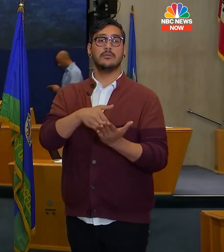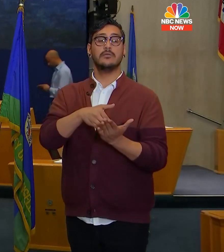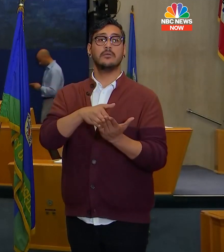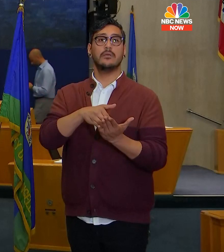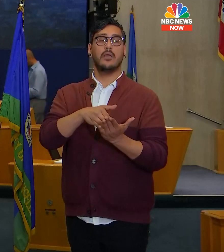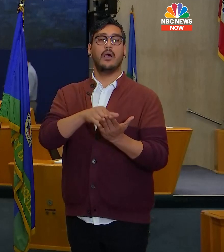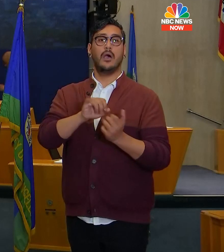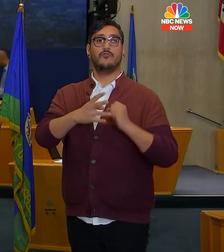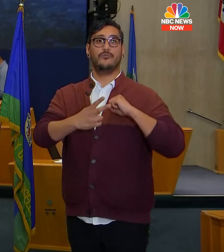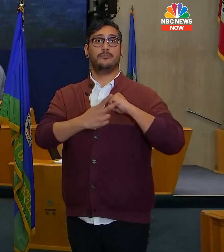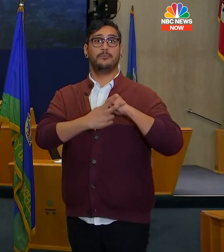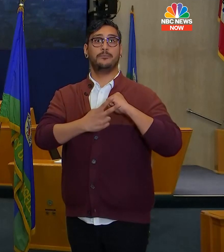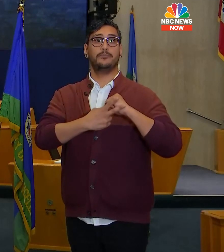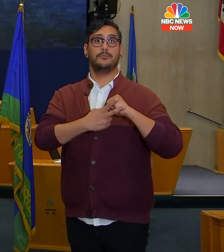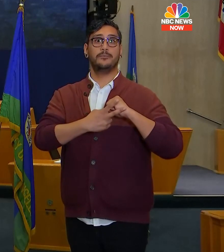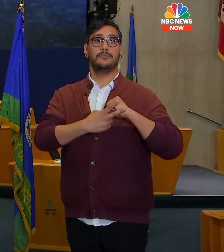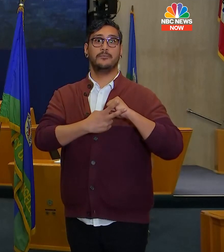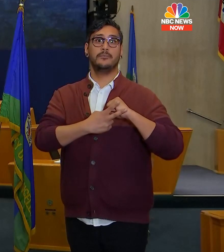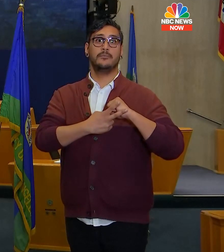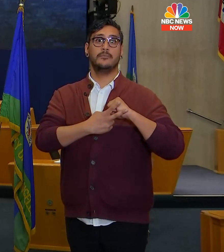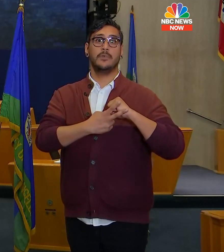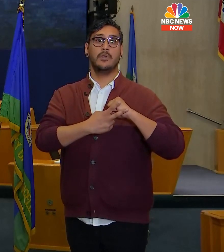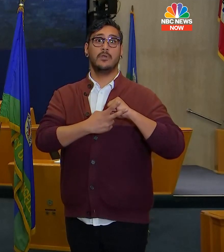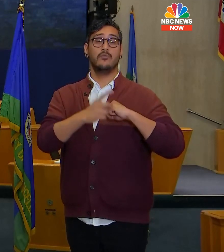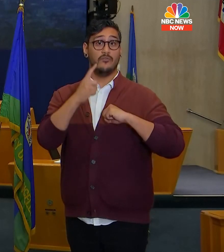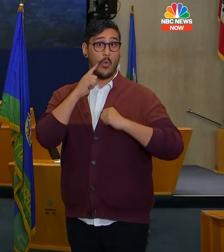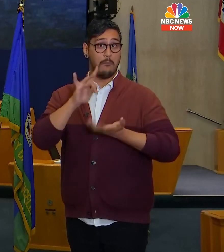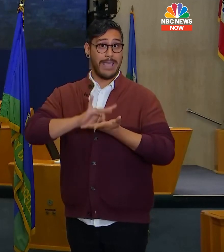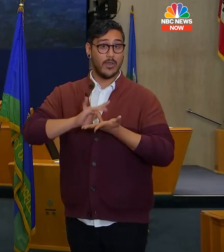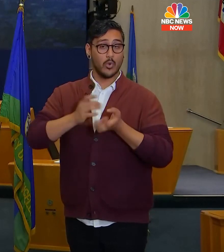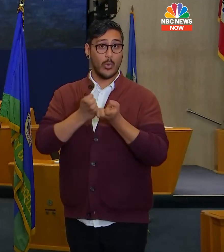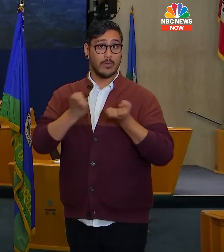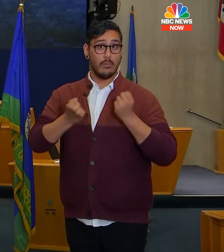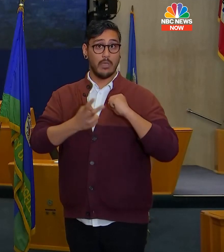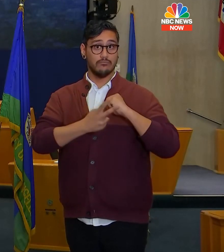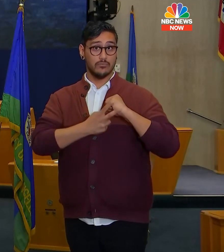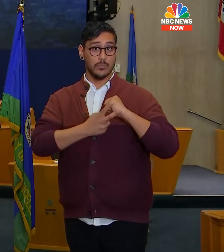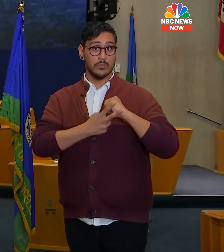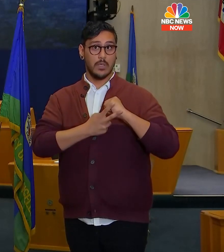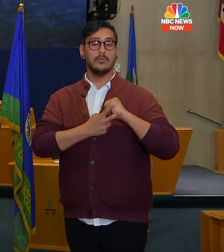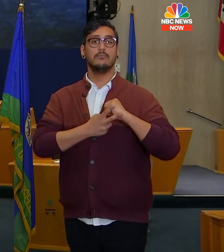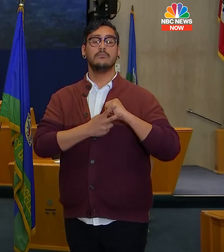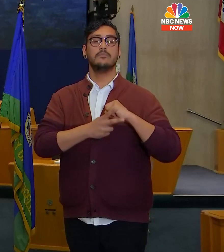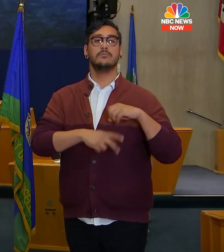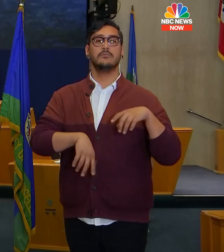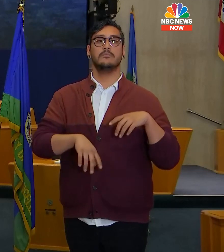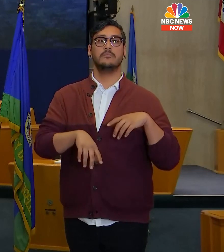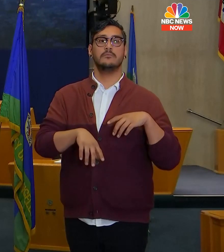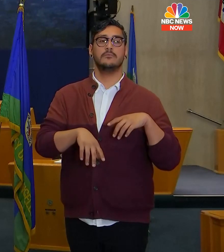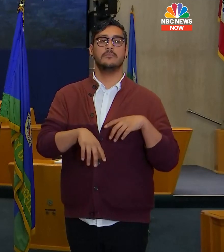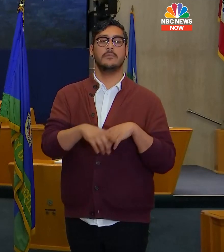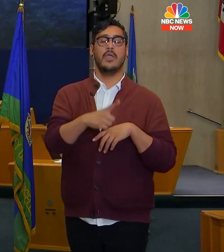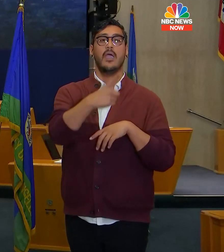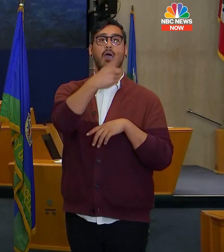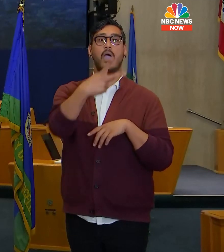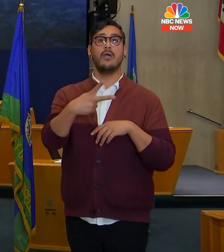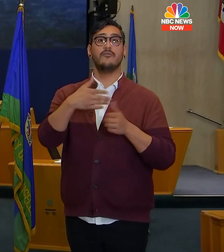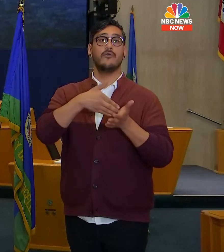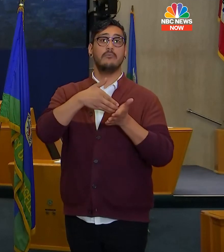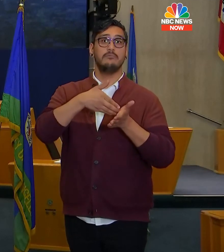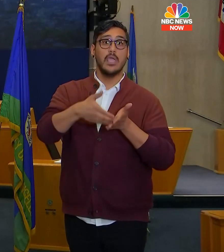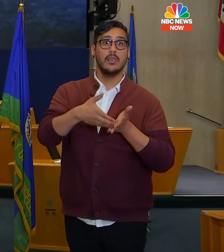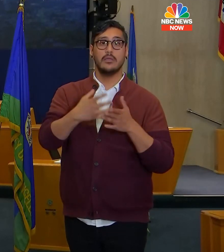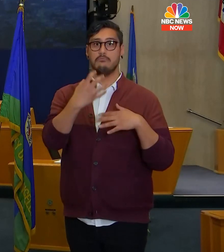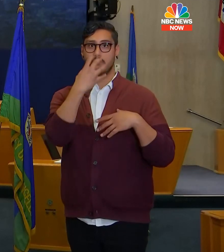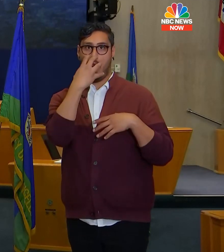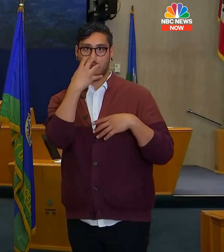almacenamiento de equipo médico $250,000 de máscaras protectoras. Eso